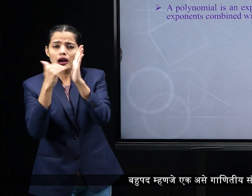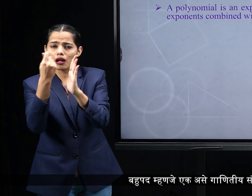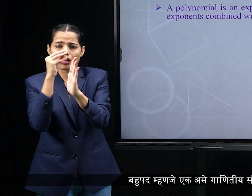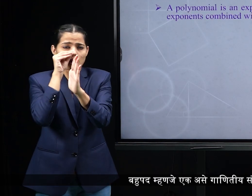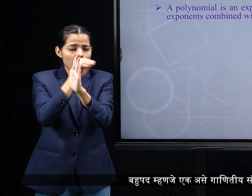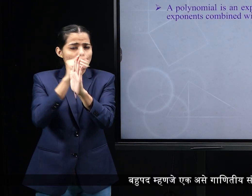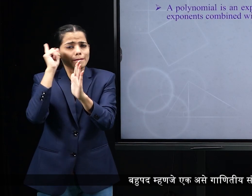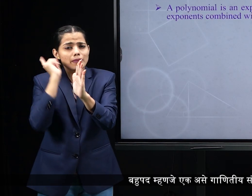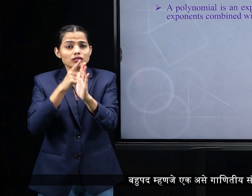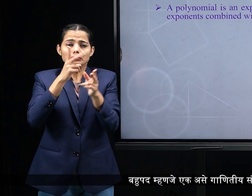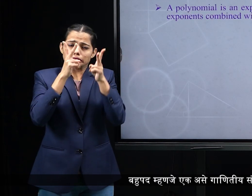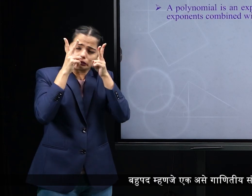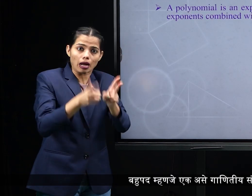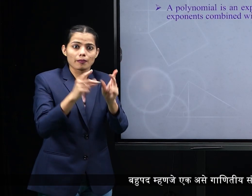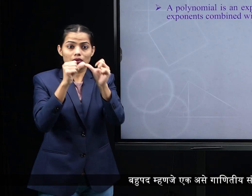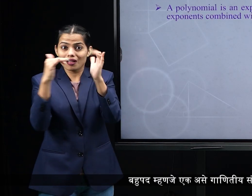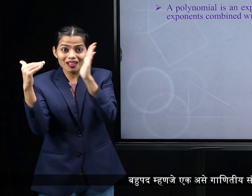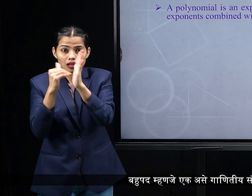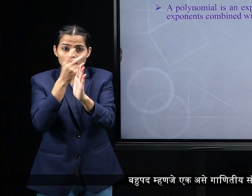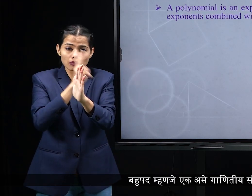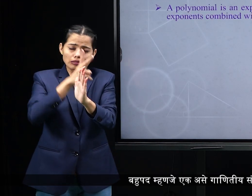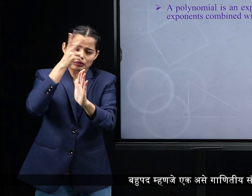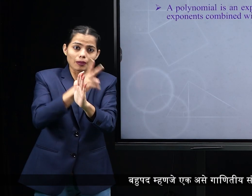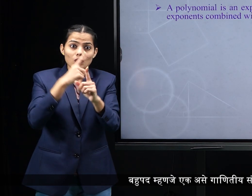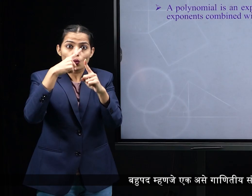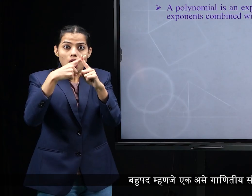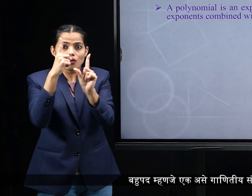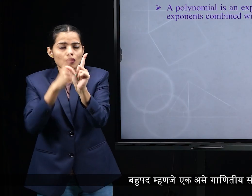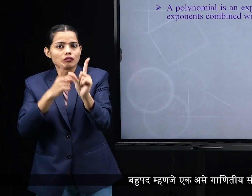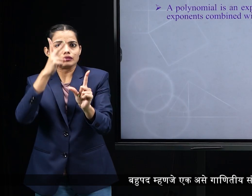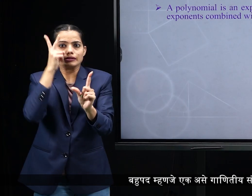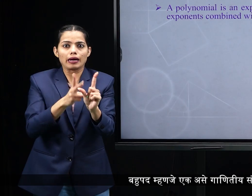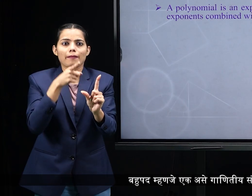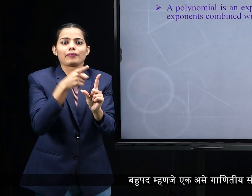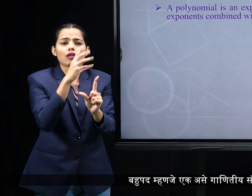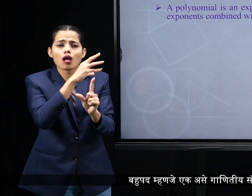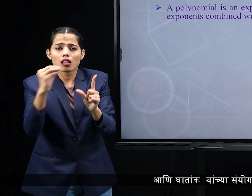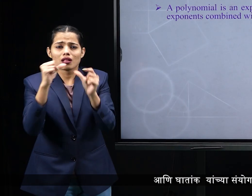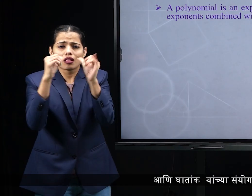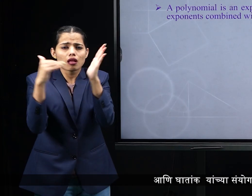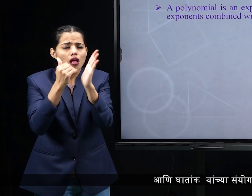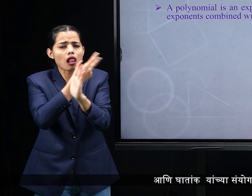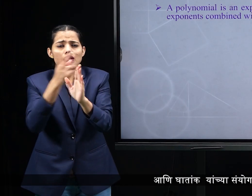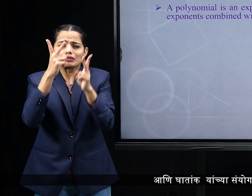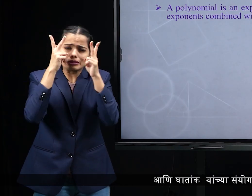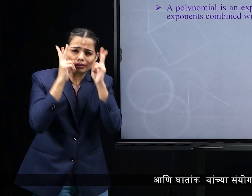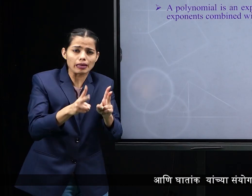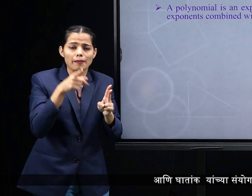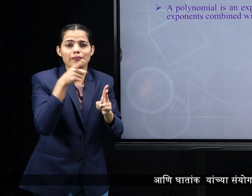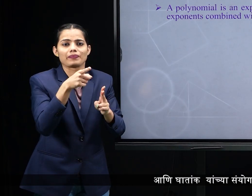बहुपद म्हणजे एक असे गणिती संख्या ज्या चल, स्थिरांक आणि घातांक यांच्या